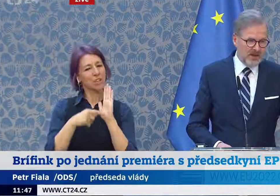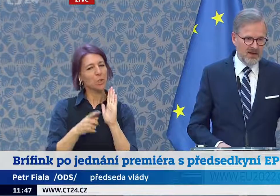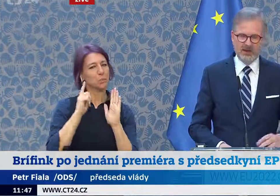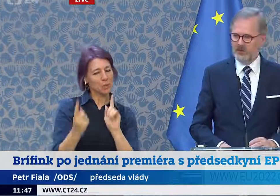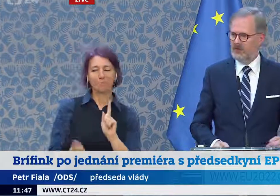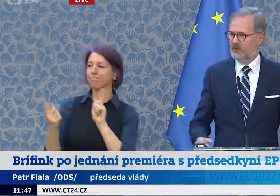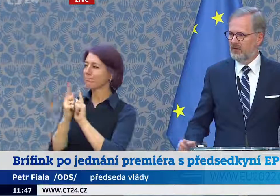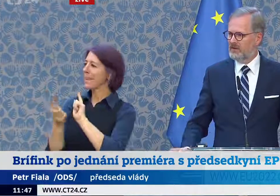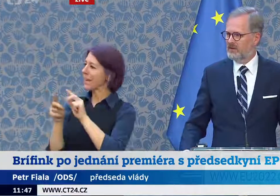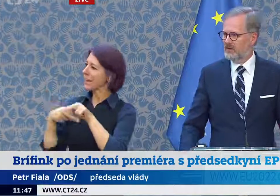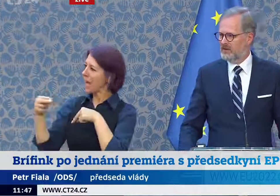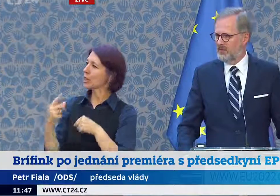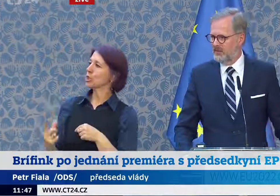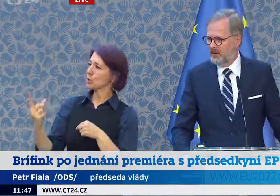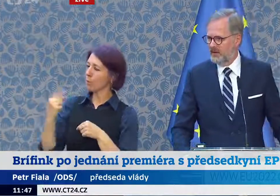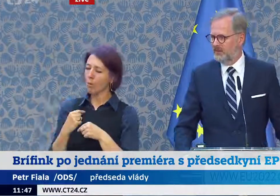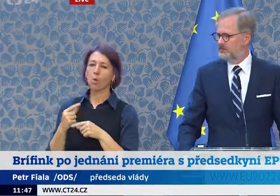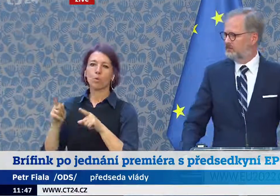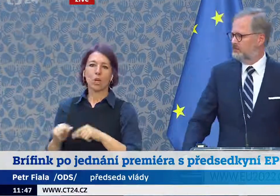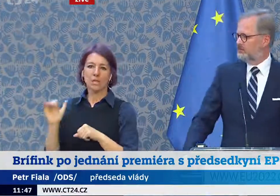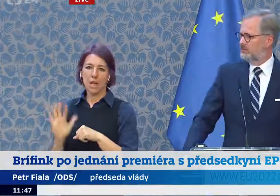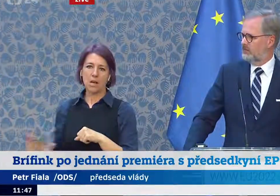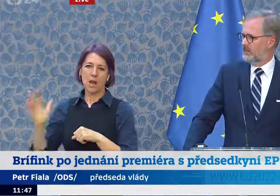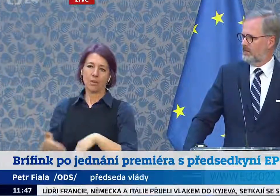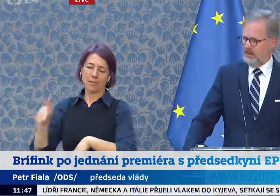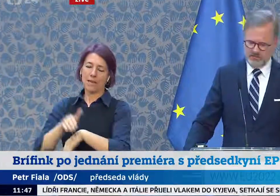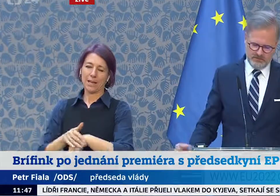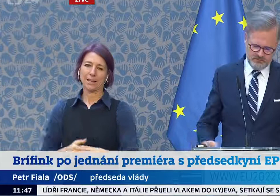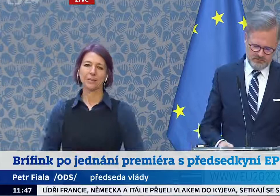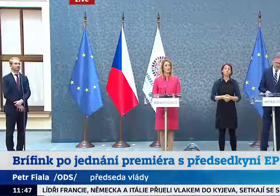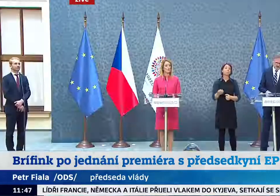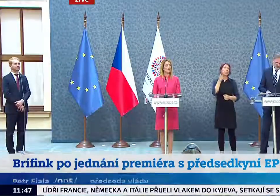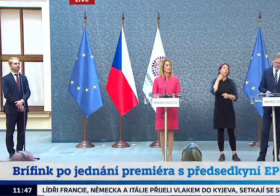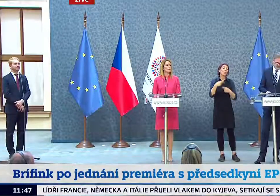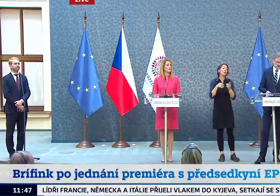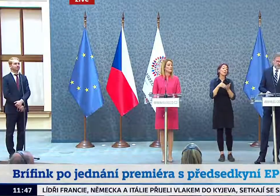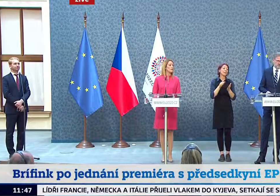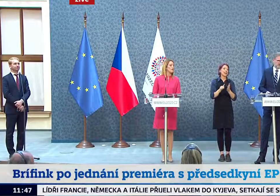flexibilně, podle toho, jak se situace bude vyvíjet. Děkuju. Český rozhlas.